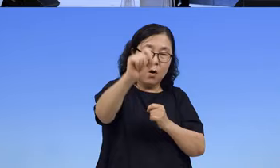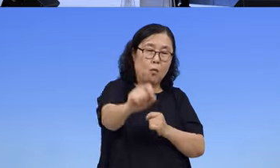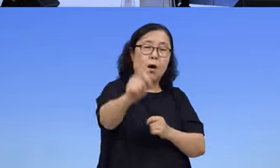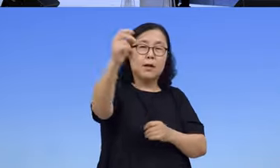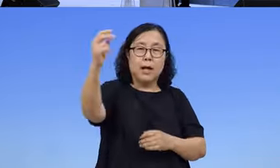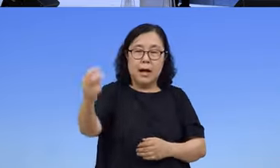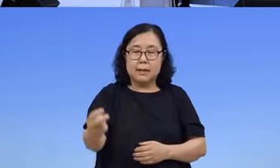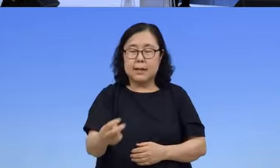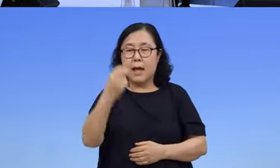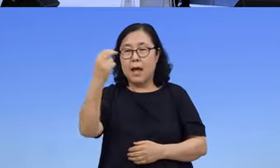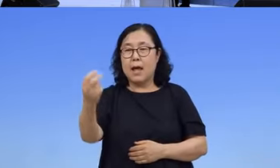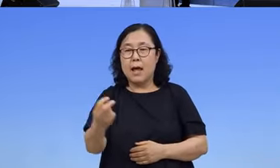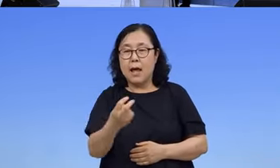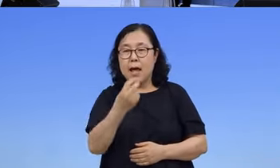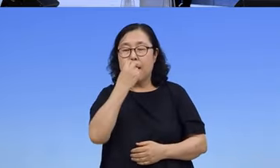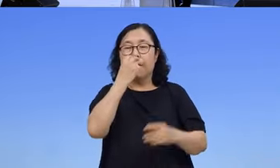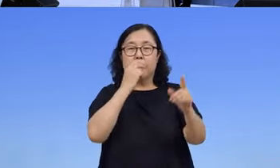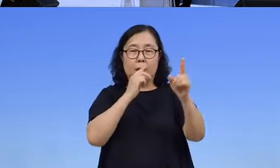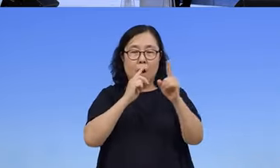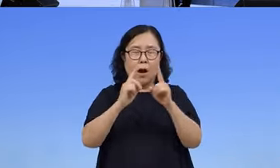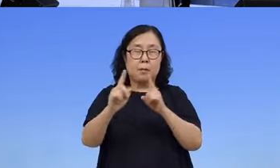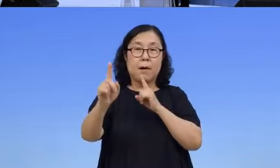영원한 생명 말씀,